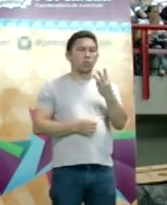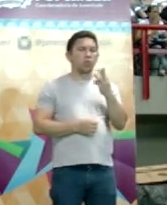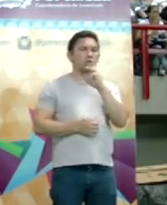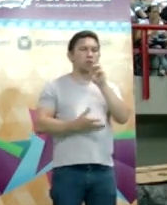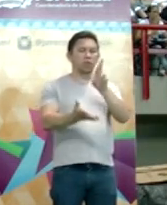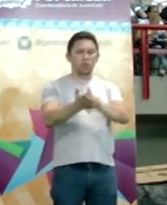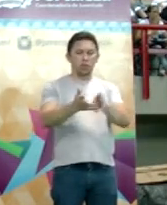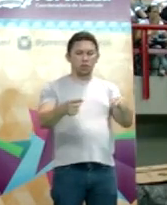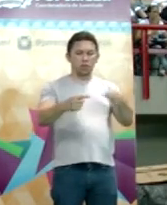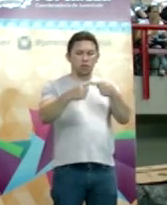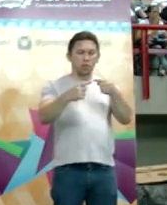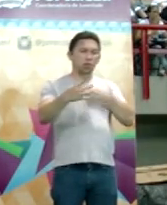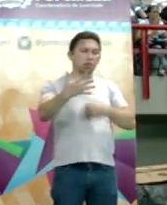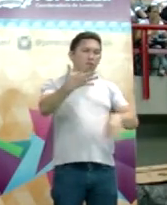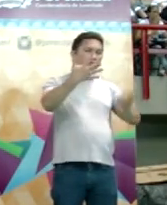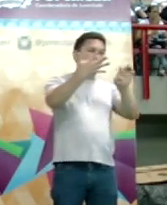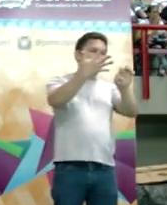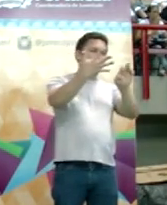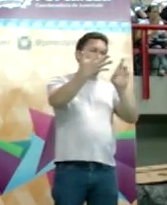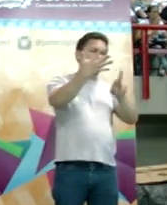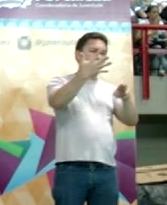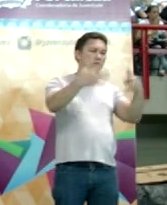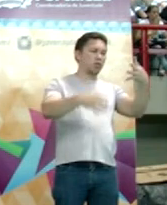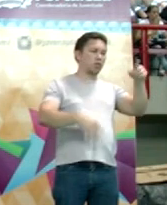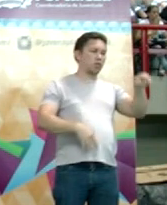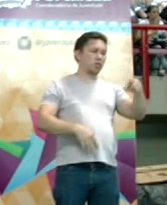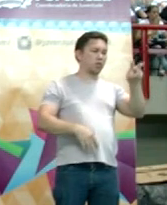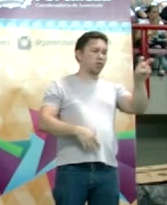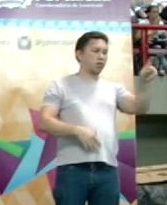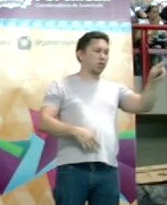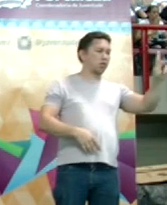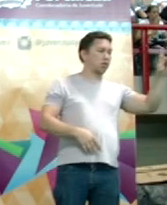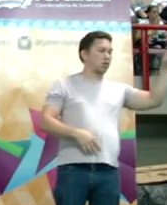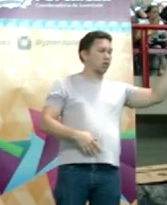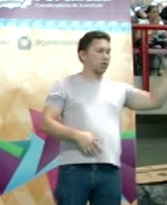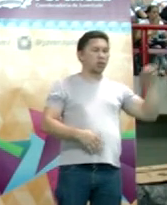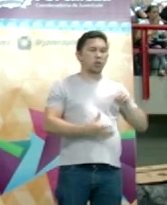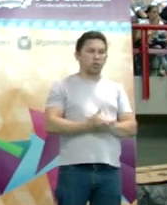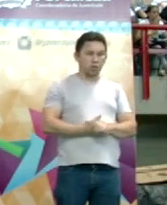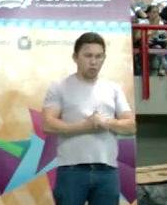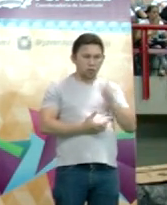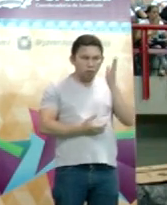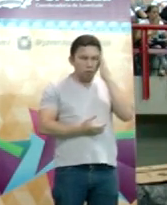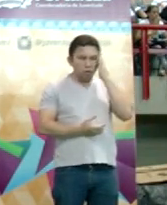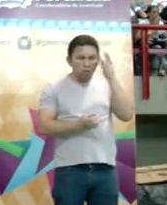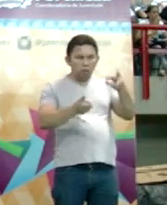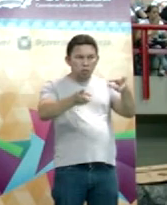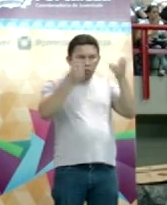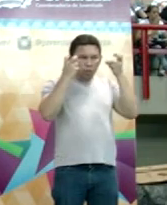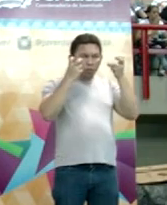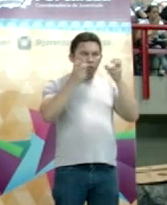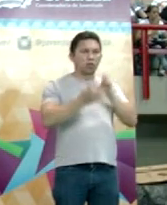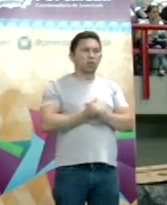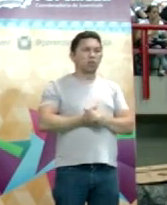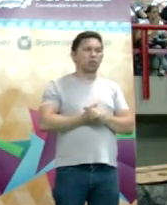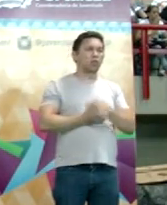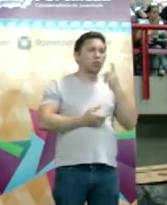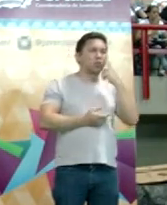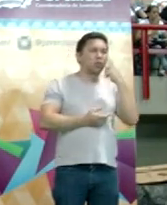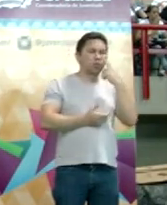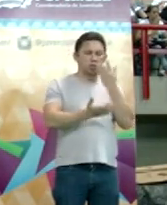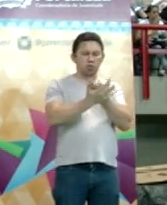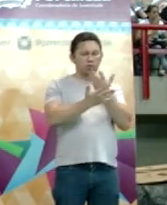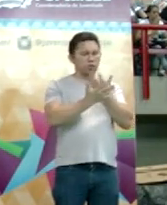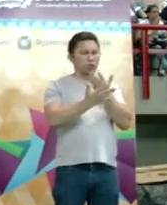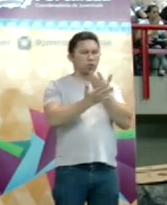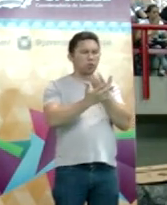o item E, 4,5 quilômetros. Vocês estão percebendo como tem, depois que a gente viu essa